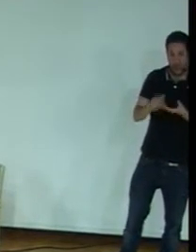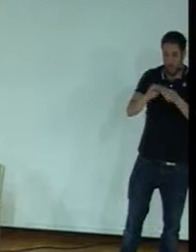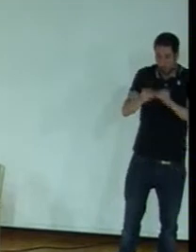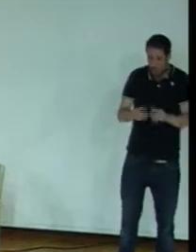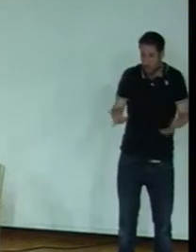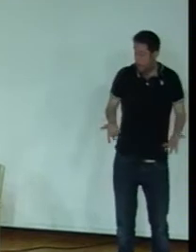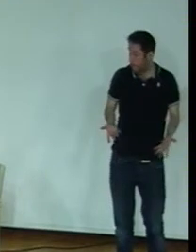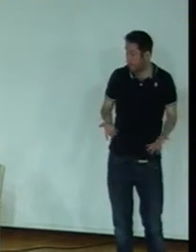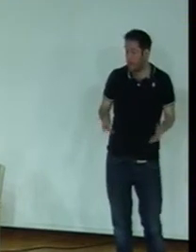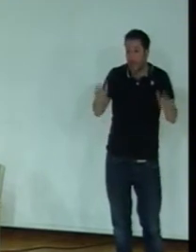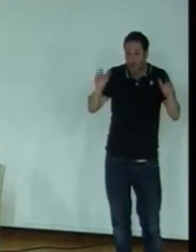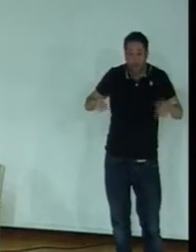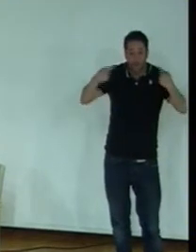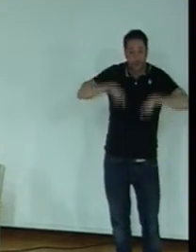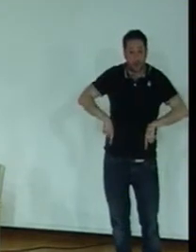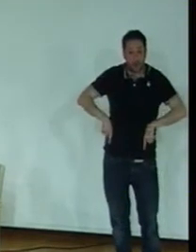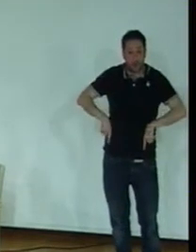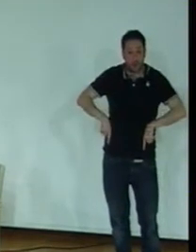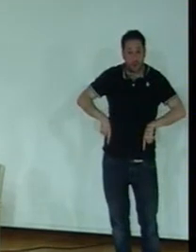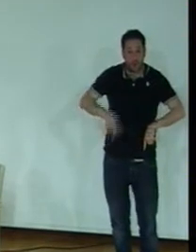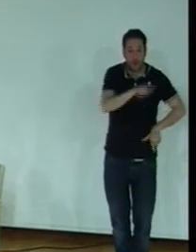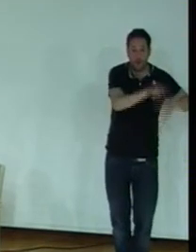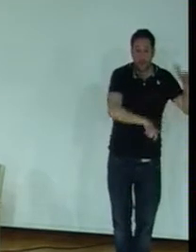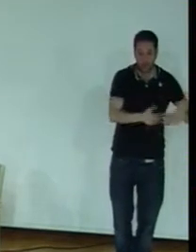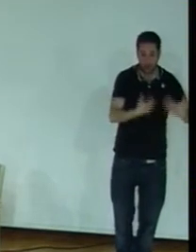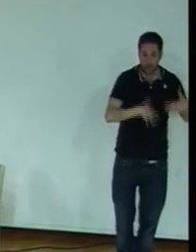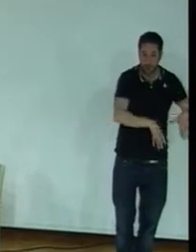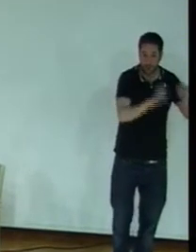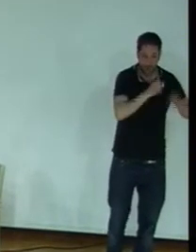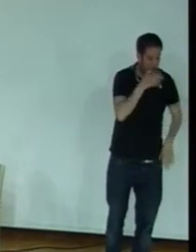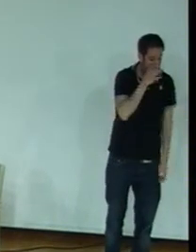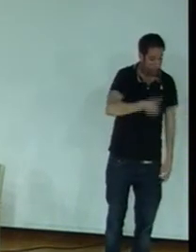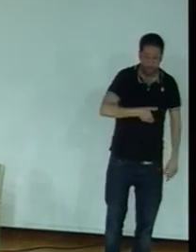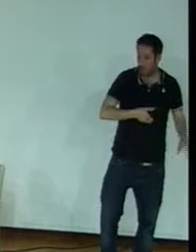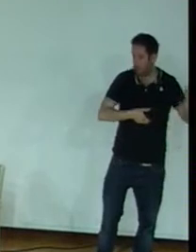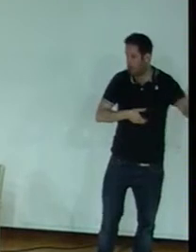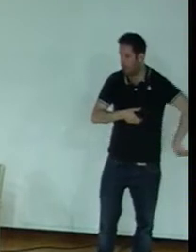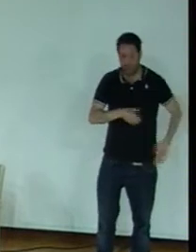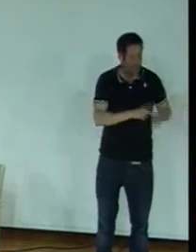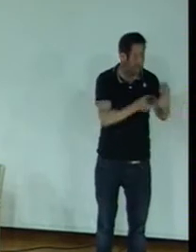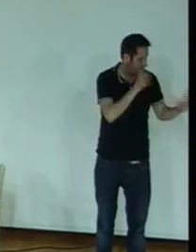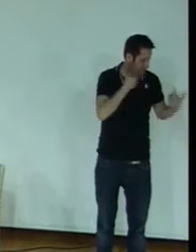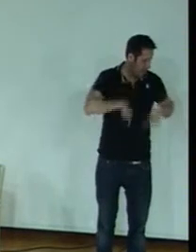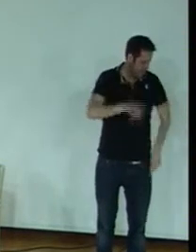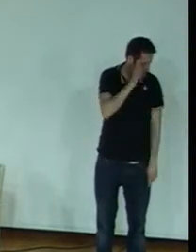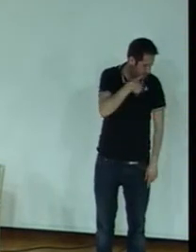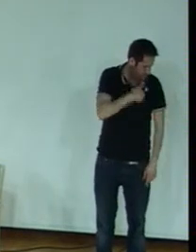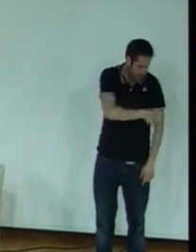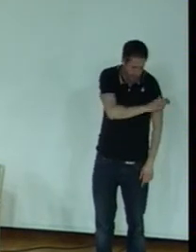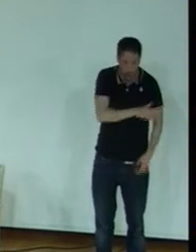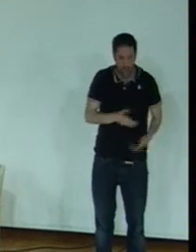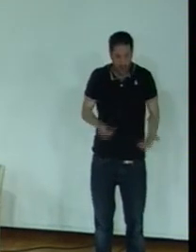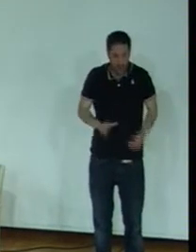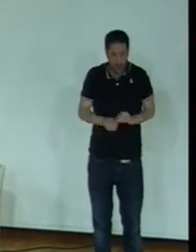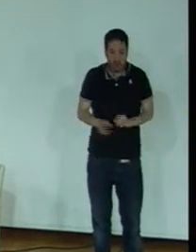problème, puisque même l'État n'écoute pas ses propres scientifiques, n'écoute pas ses propres services sur ces aspects techniques.